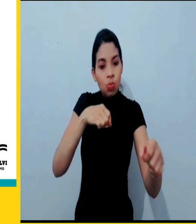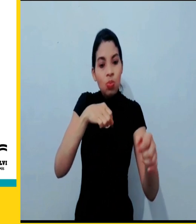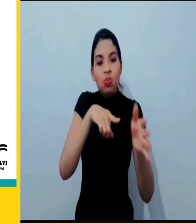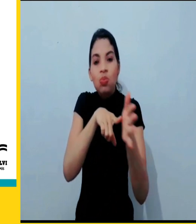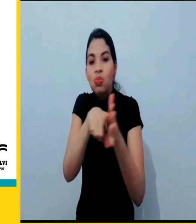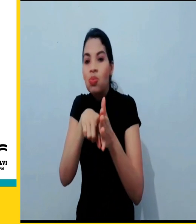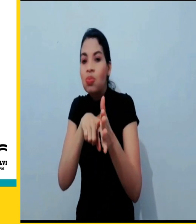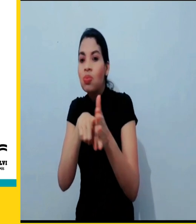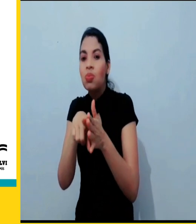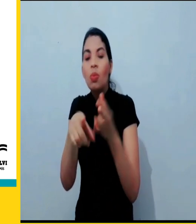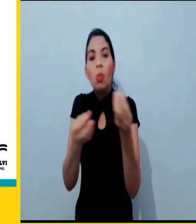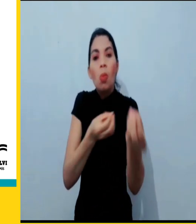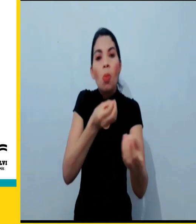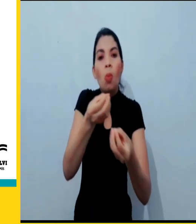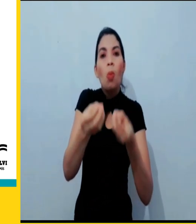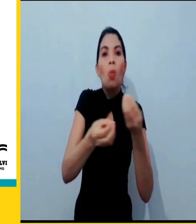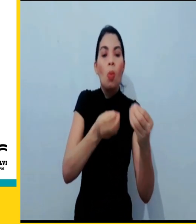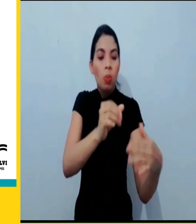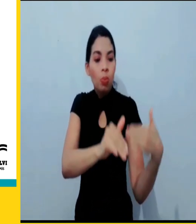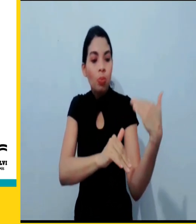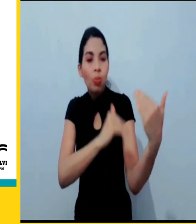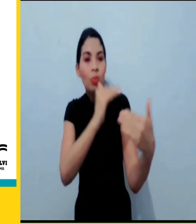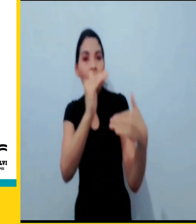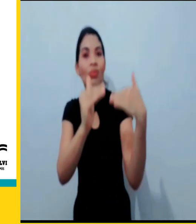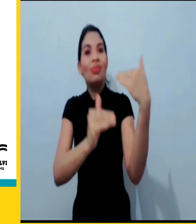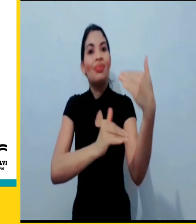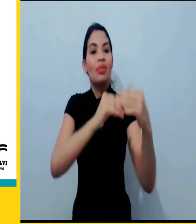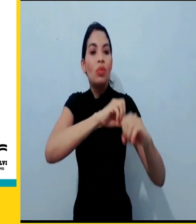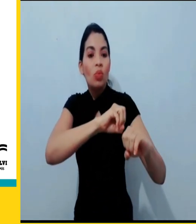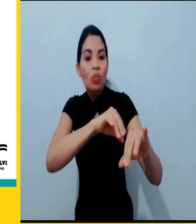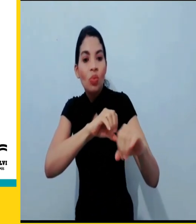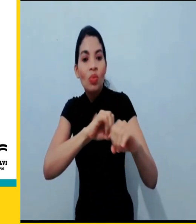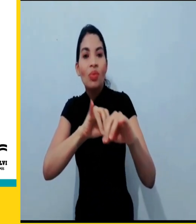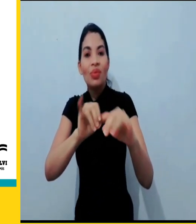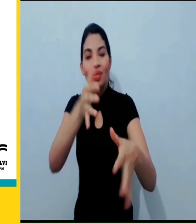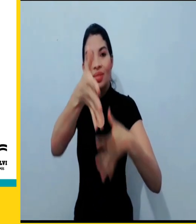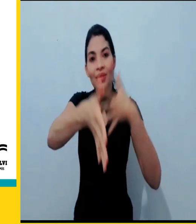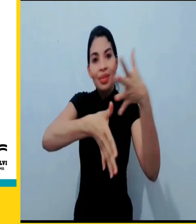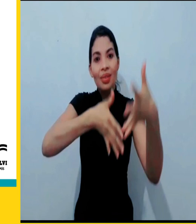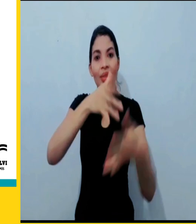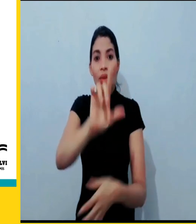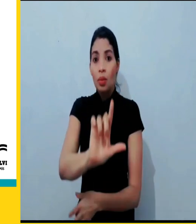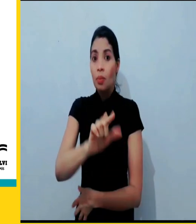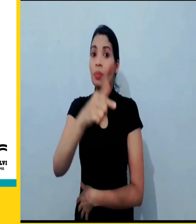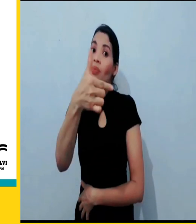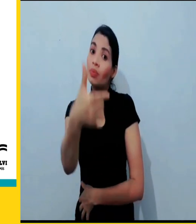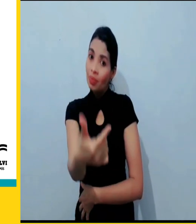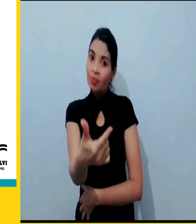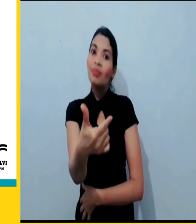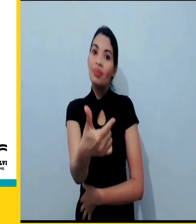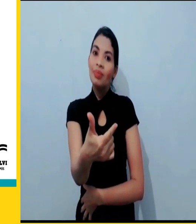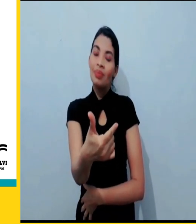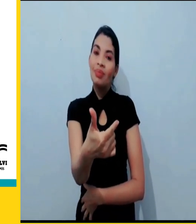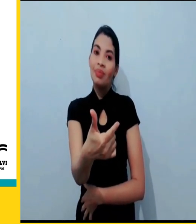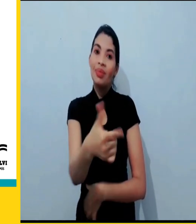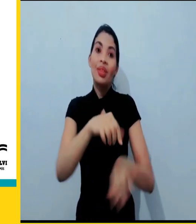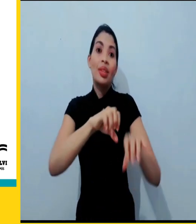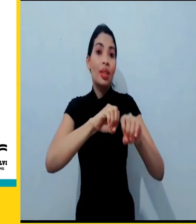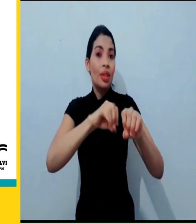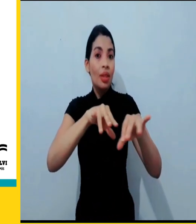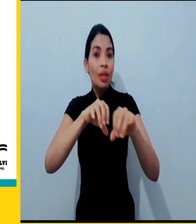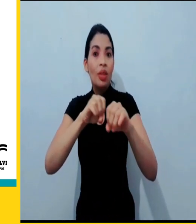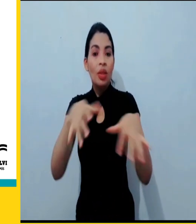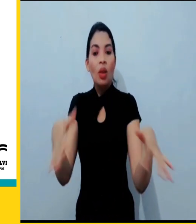na construção de recursos didáticos para o ensino da Libras como L2, na perspectiva